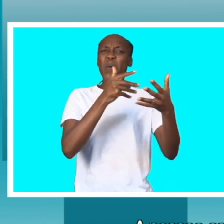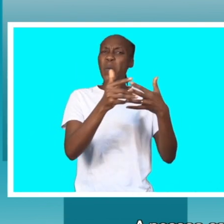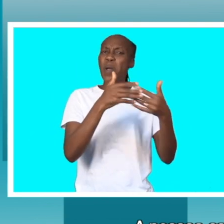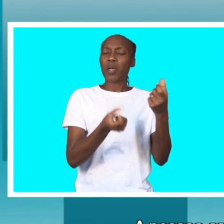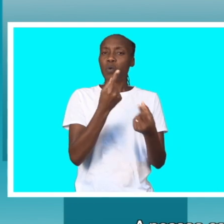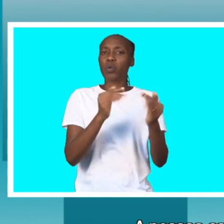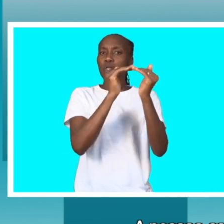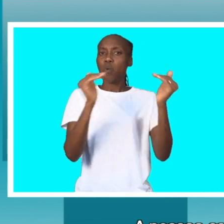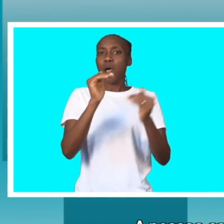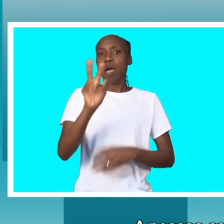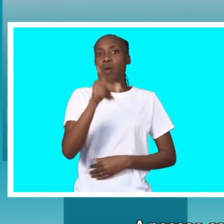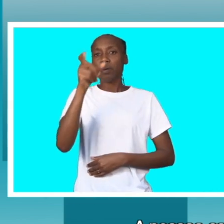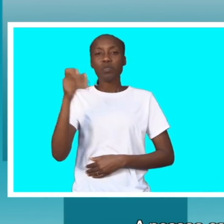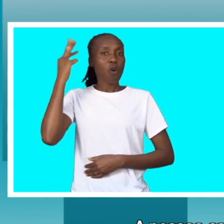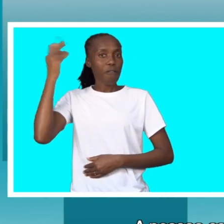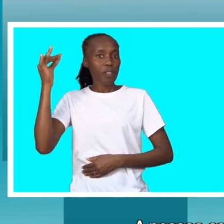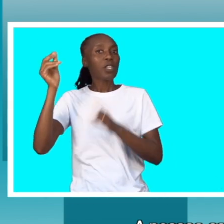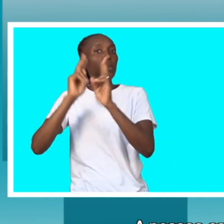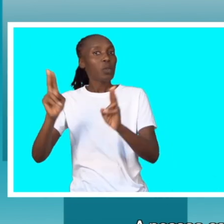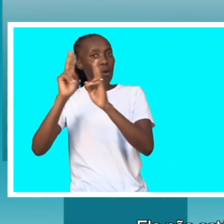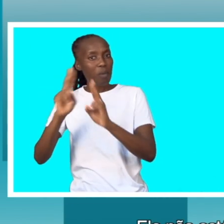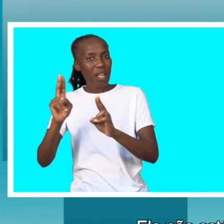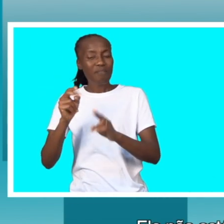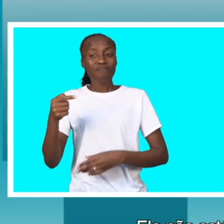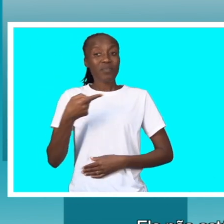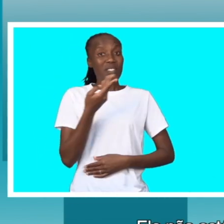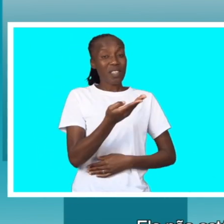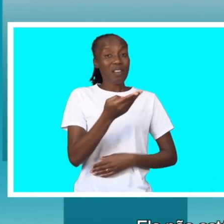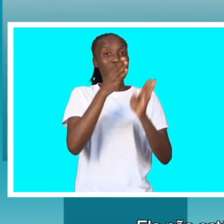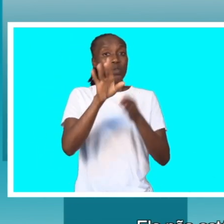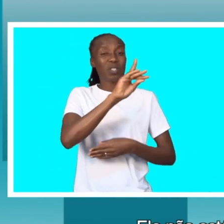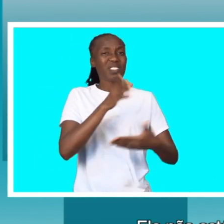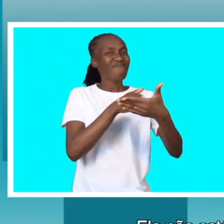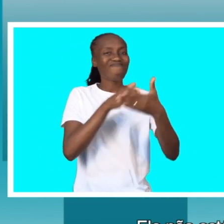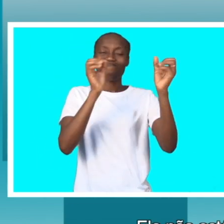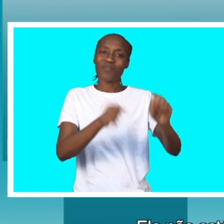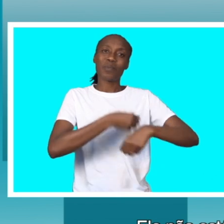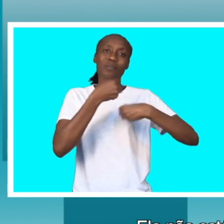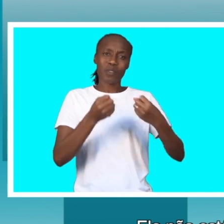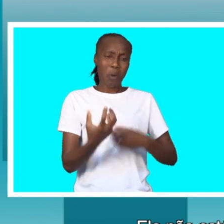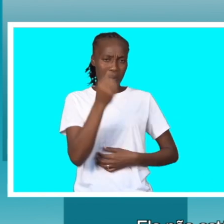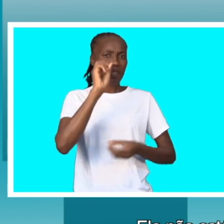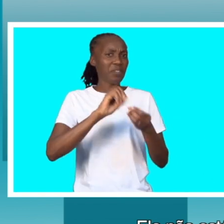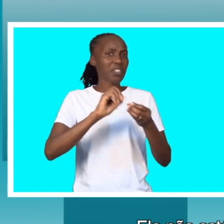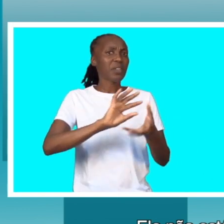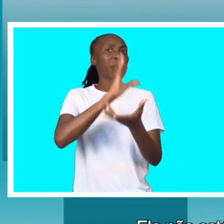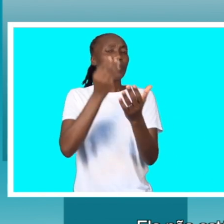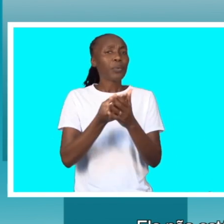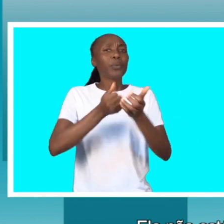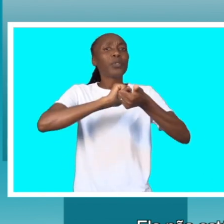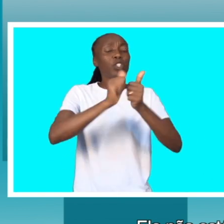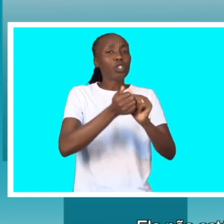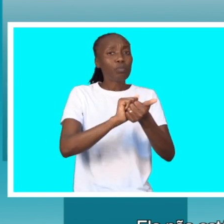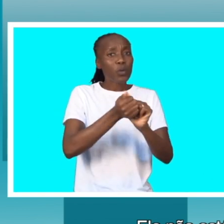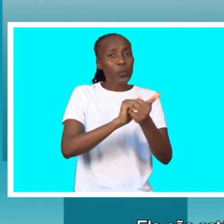fazer O que um Confeccional Faça também Ele também Não está limitado A nada Está capacidade A fazer